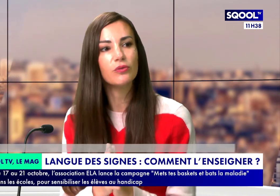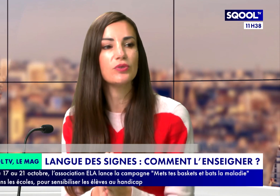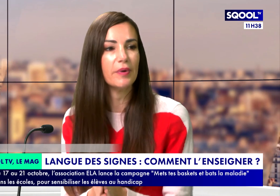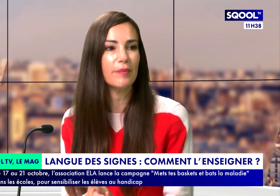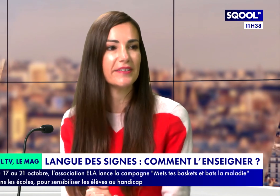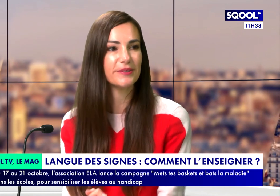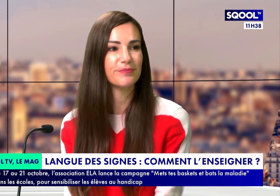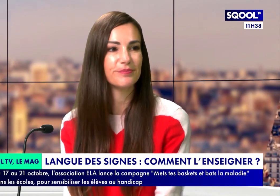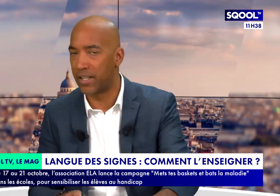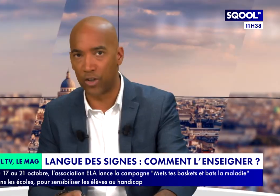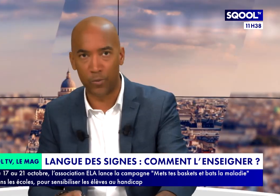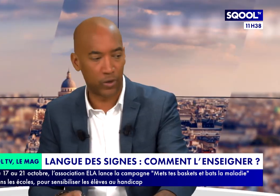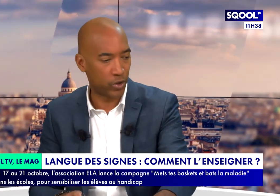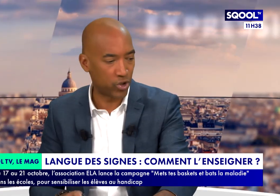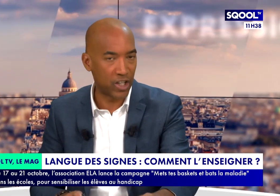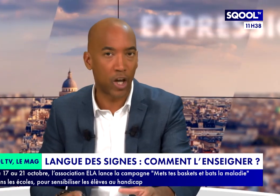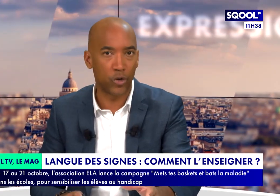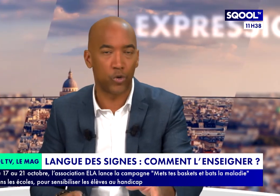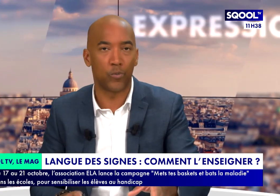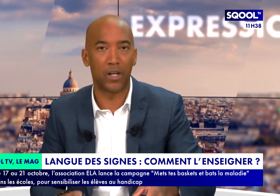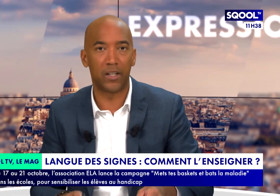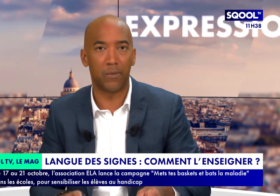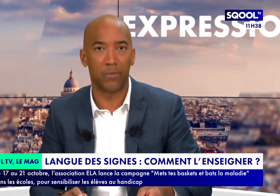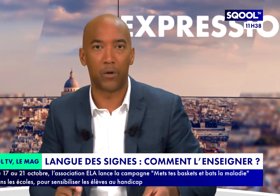tous ses paramètres. On va voir un extrait justement de votre chaîne YouTube, l'Italbunbao.